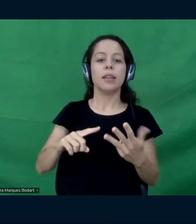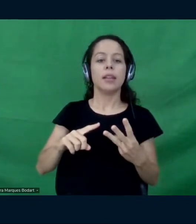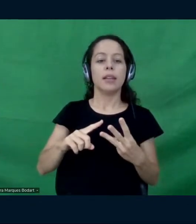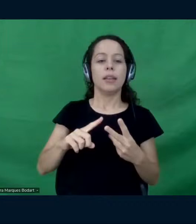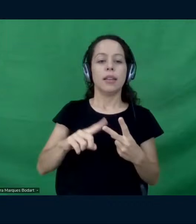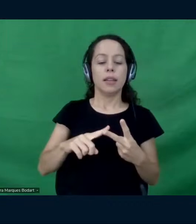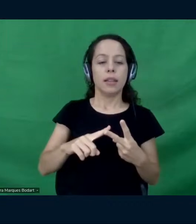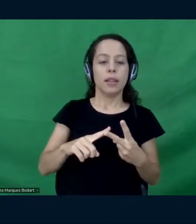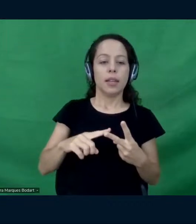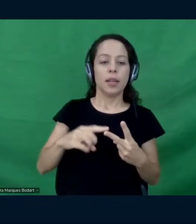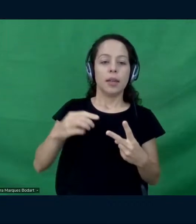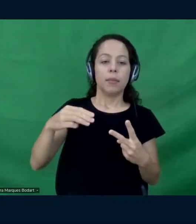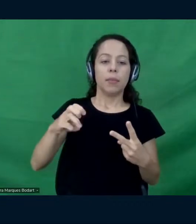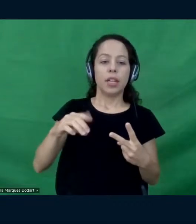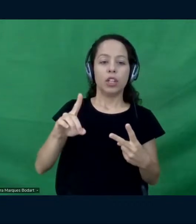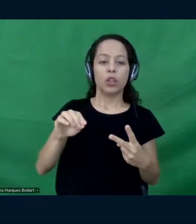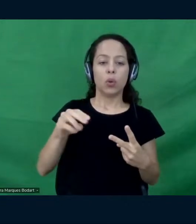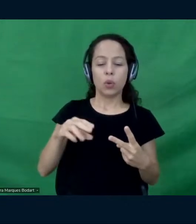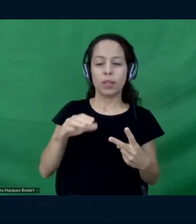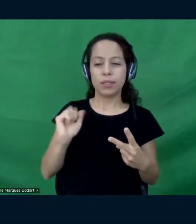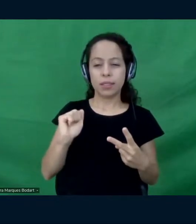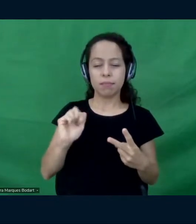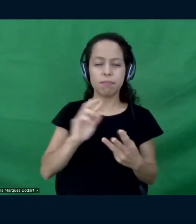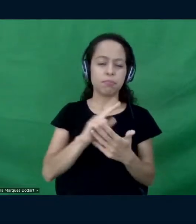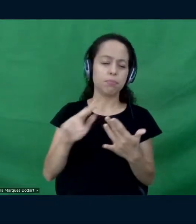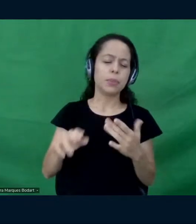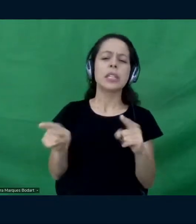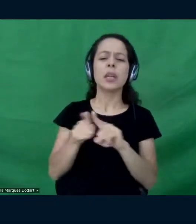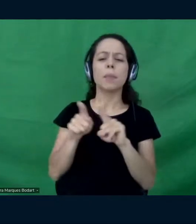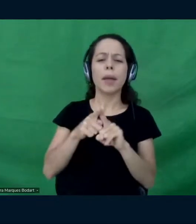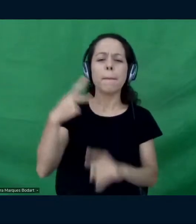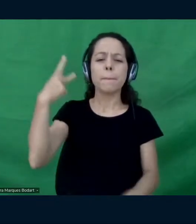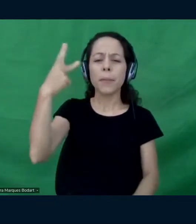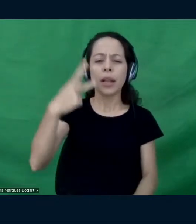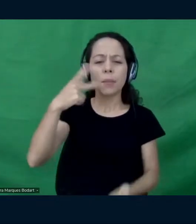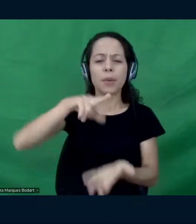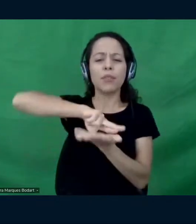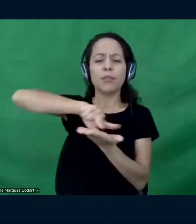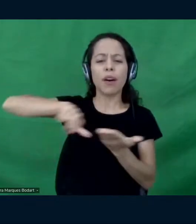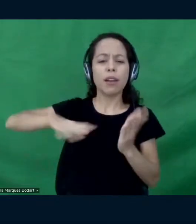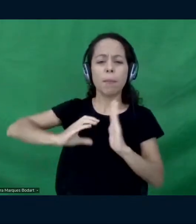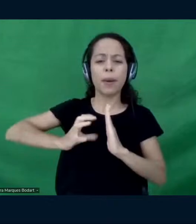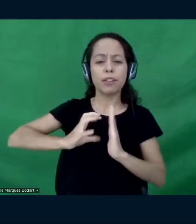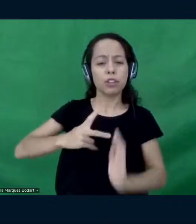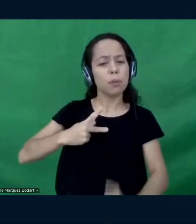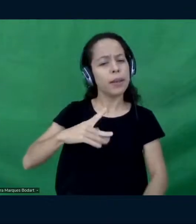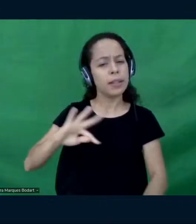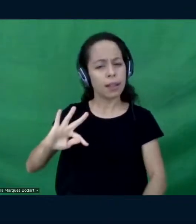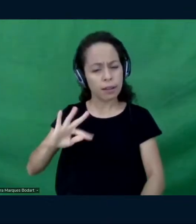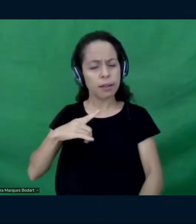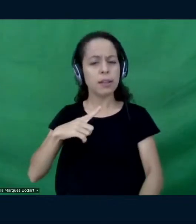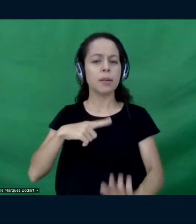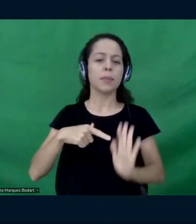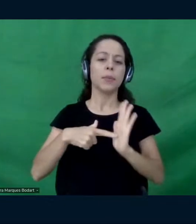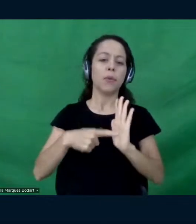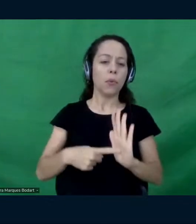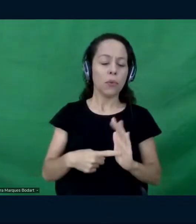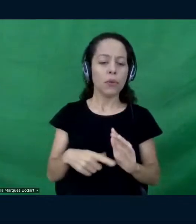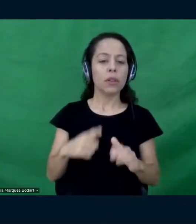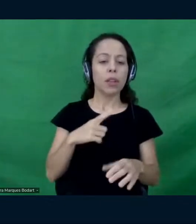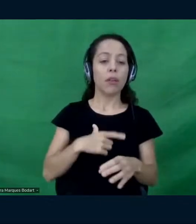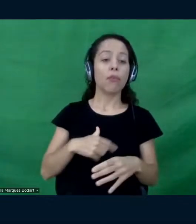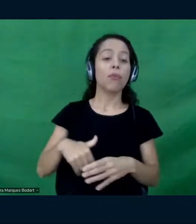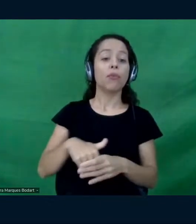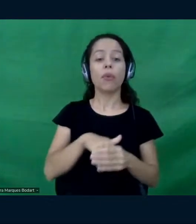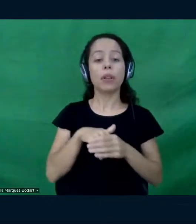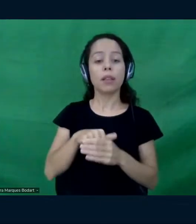vários parlamentares do PT apoiando, é só olhar, está no YouTube a votação, né, não sou eu que estou dizendo, está no YouTube a votação na